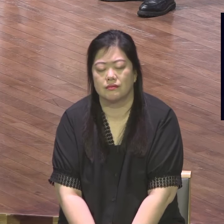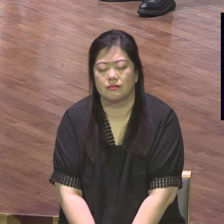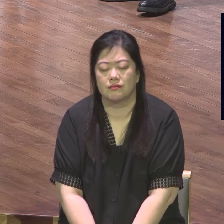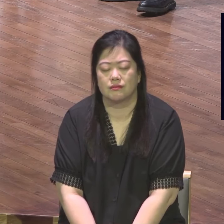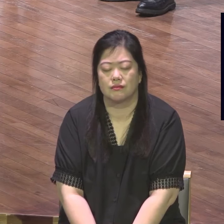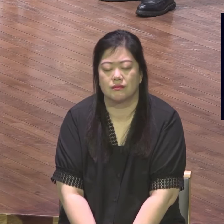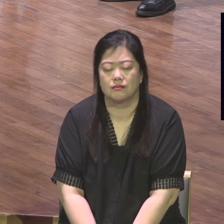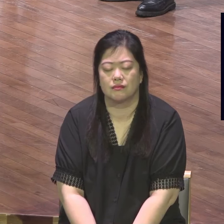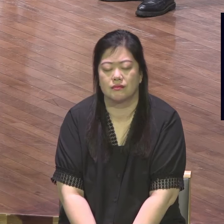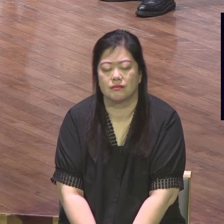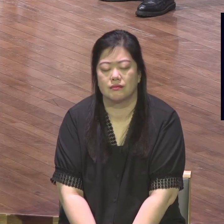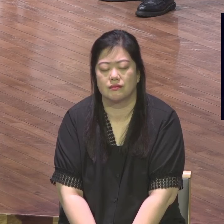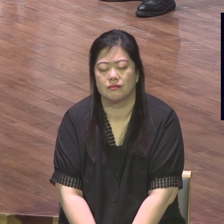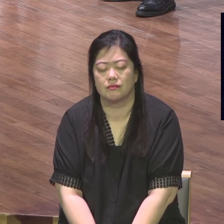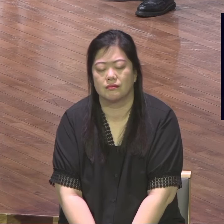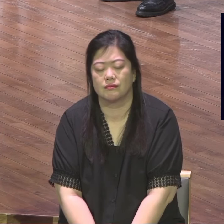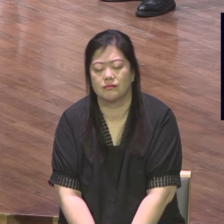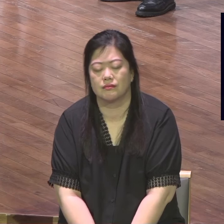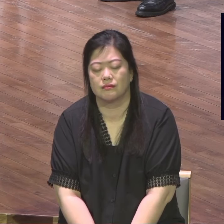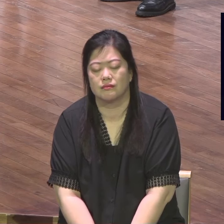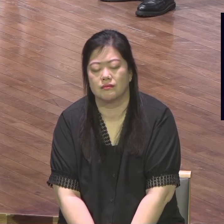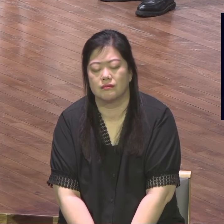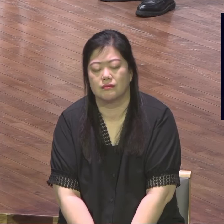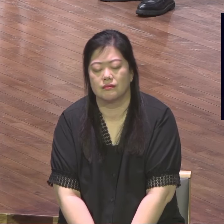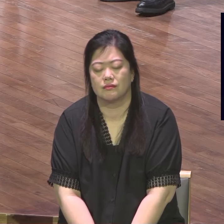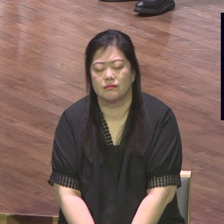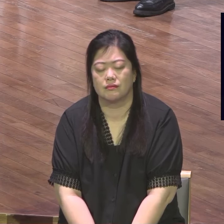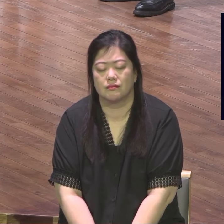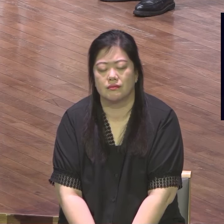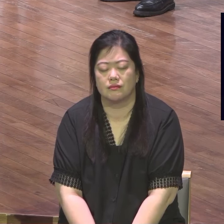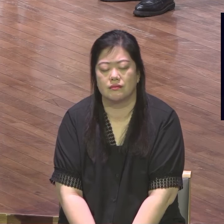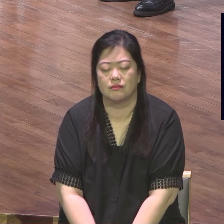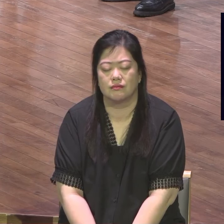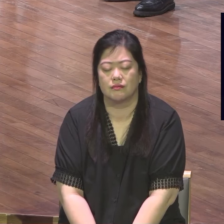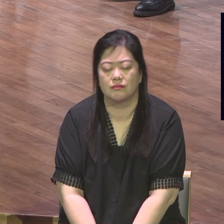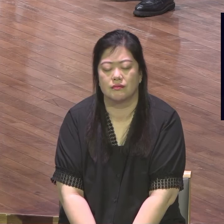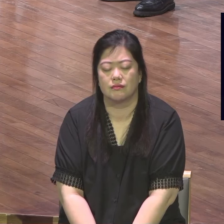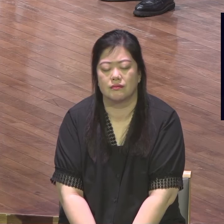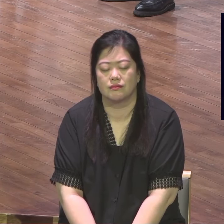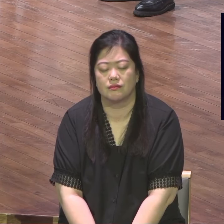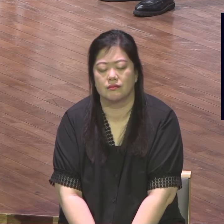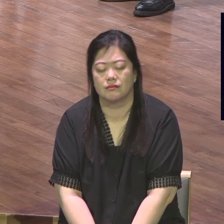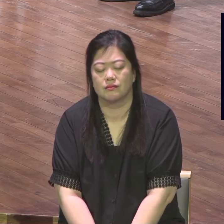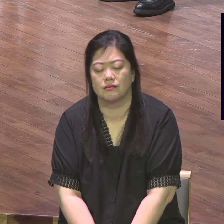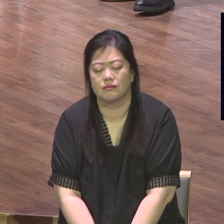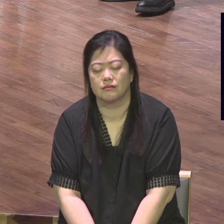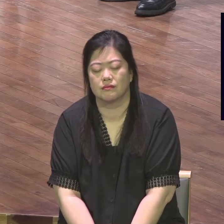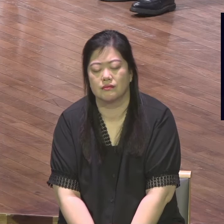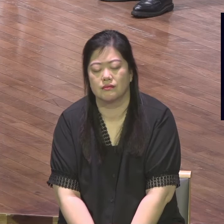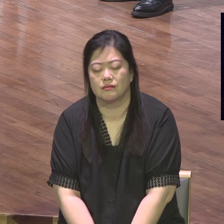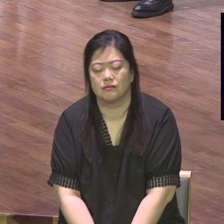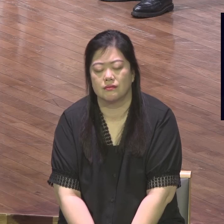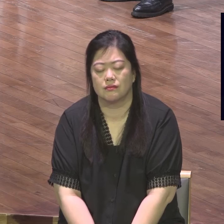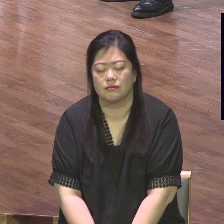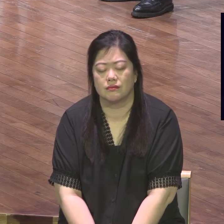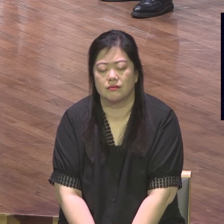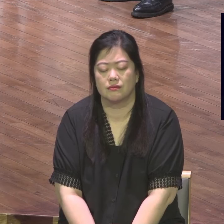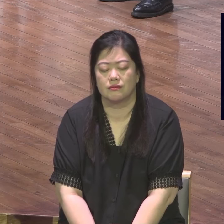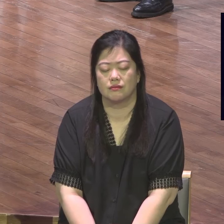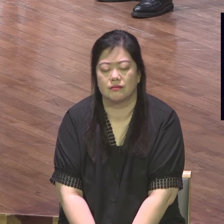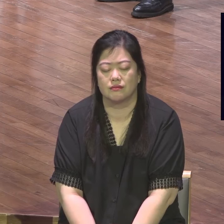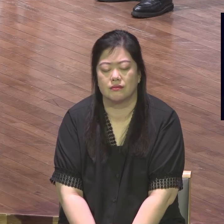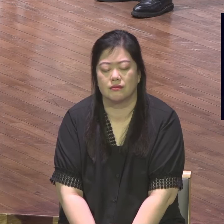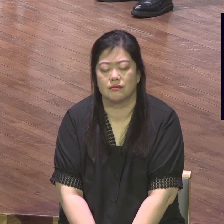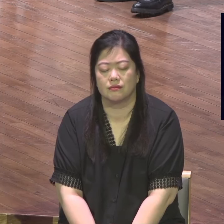기적을 체험하는 밤이 되게 도와주시고 우리 모든 유아세를 받은 내 영혼들 그 가정들 그 부모들 아버지 하나님여 자라는